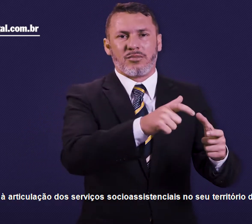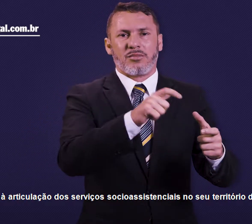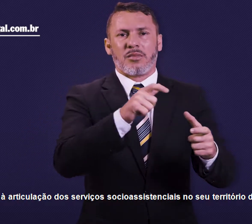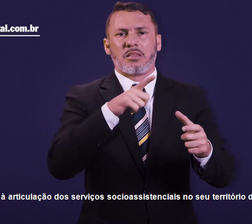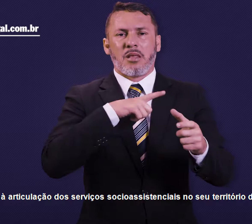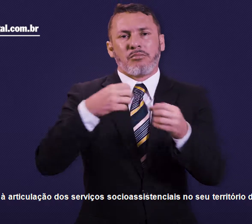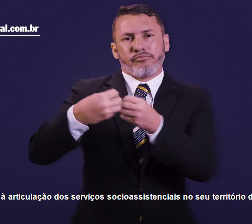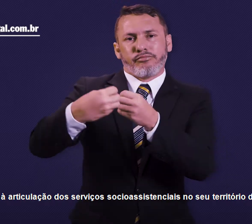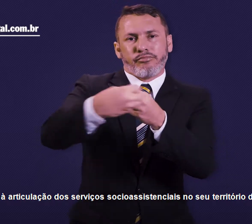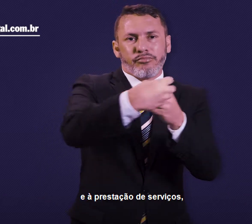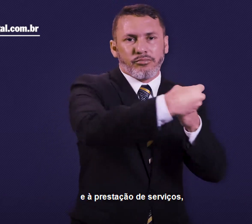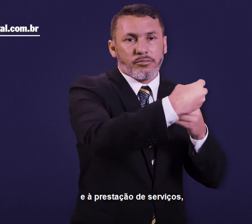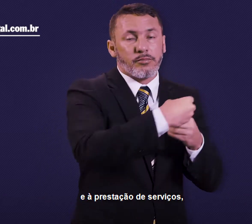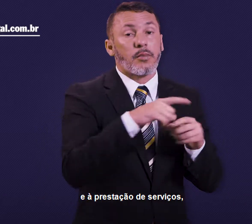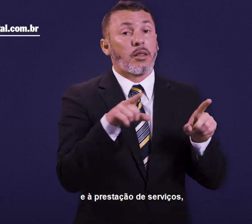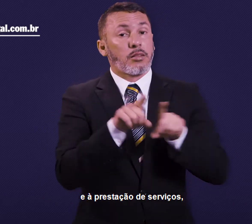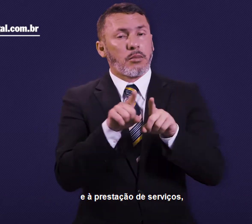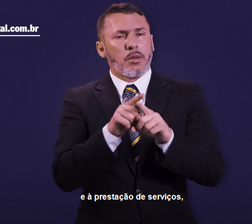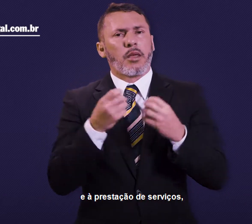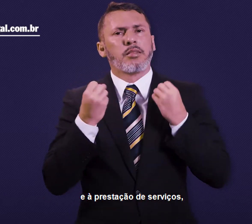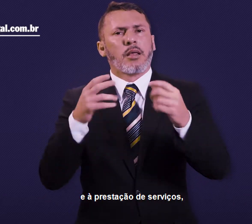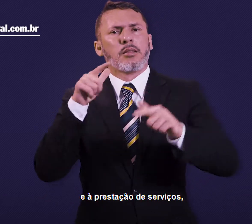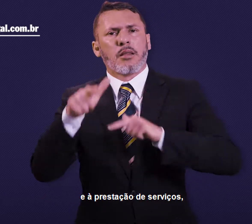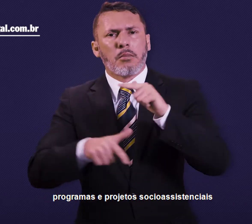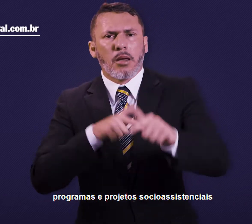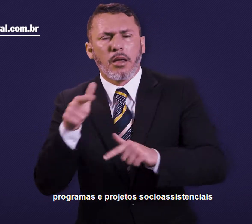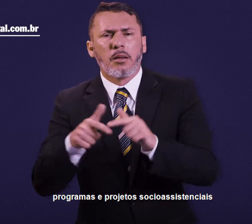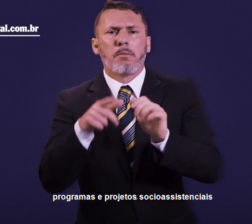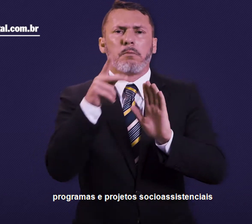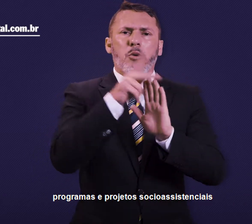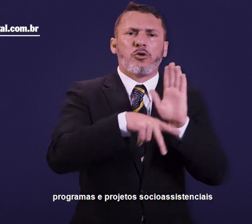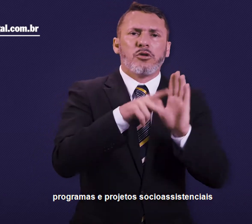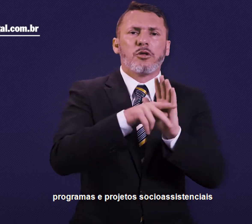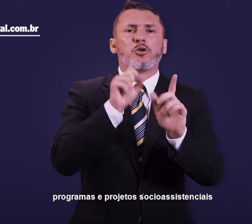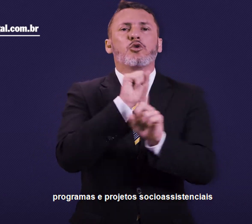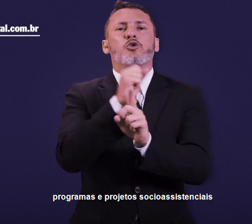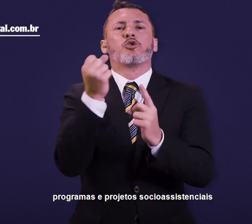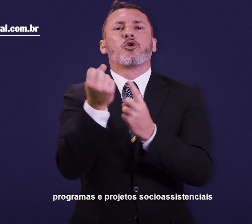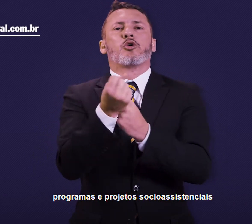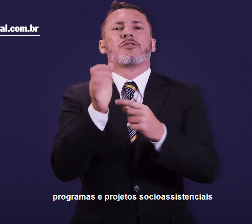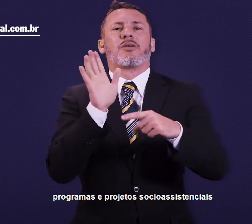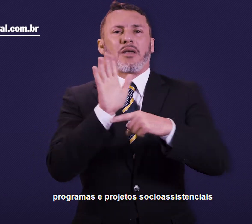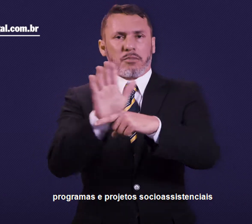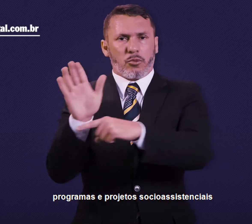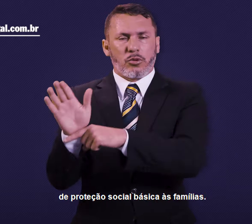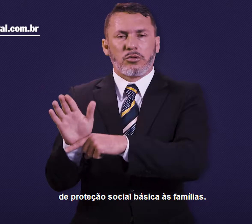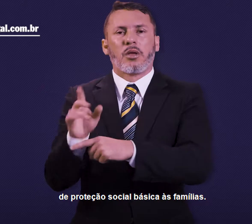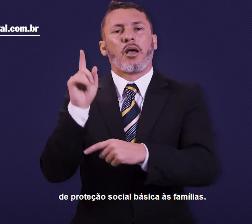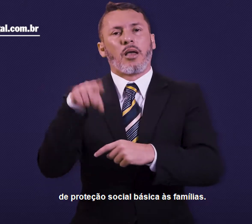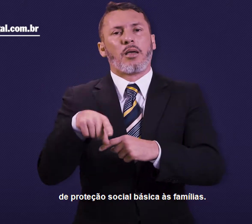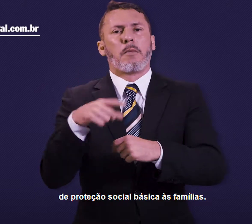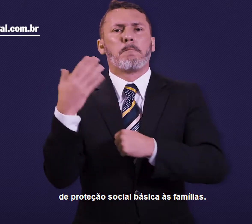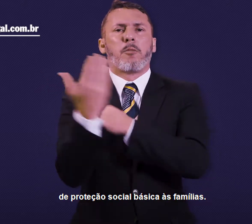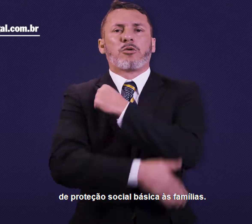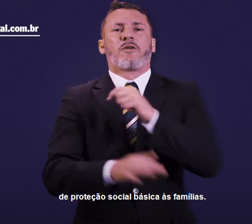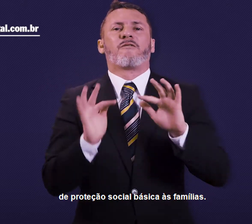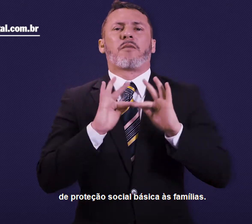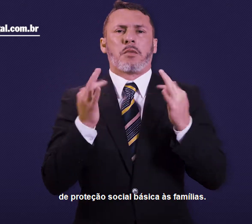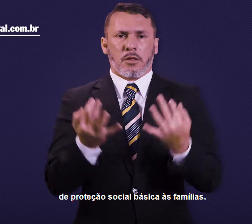de abrangência e à prestação de serviços, programas e projetos socioassistenciais de proteção social básica às